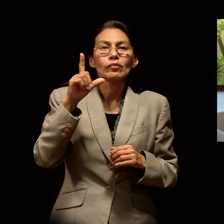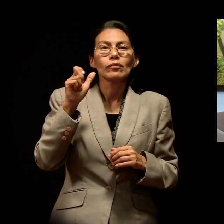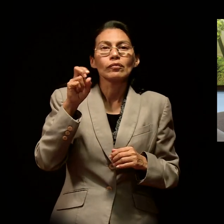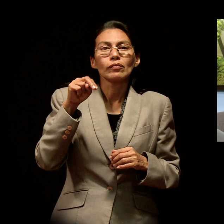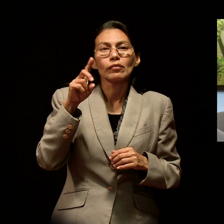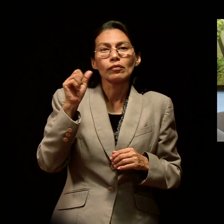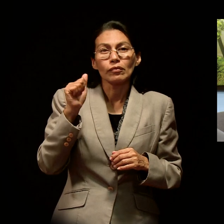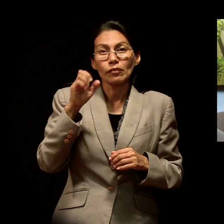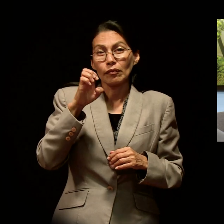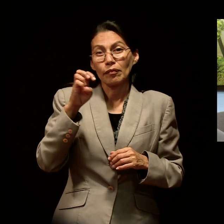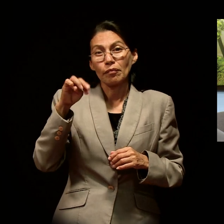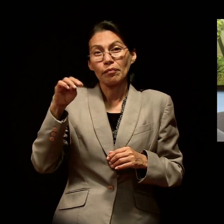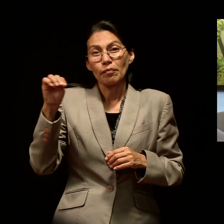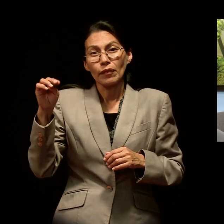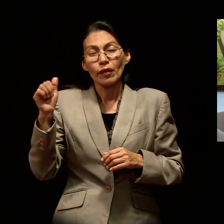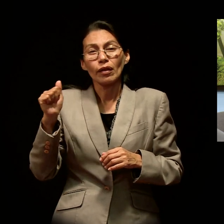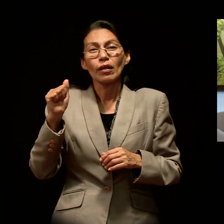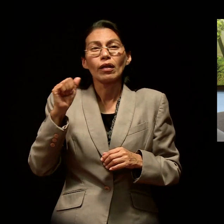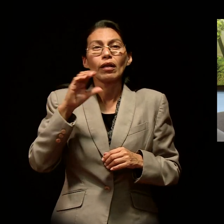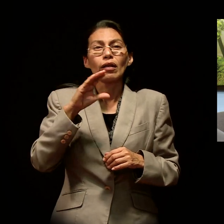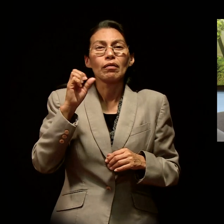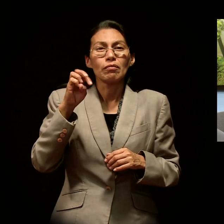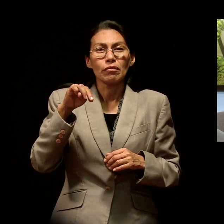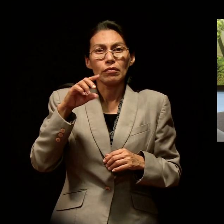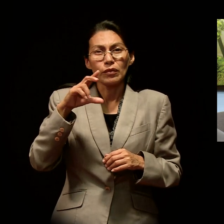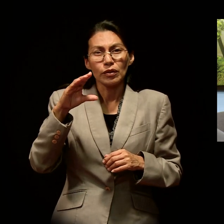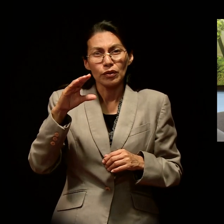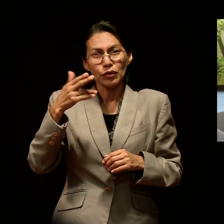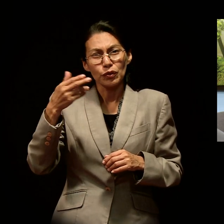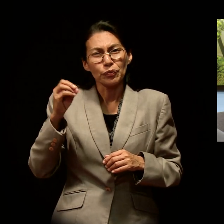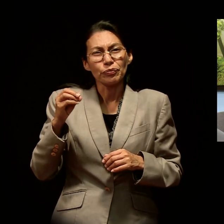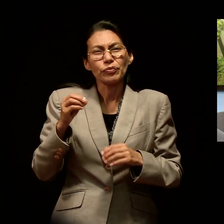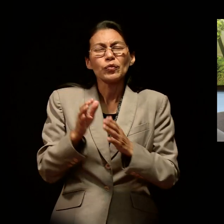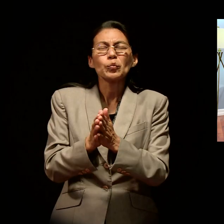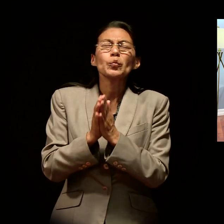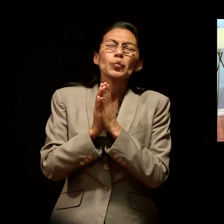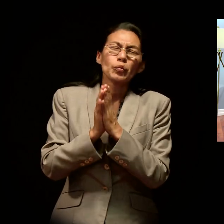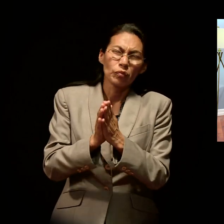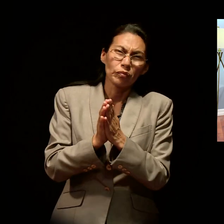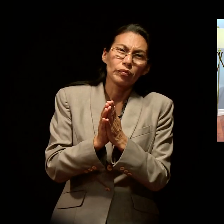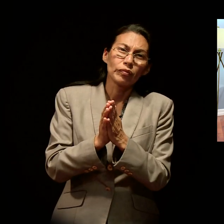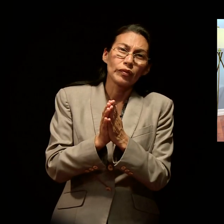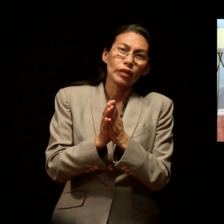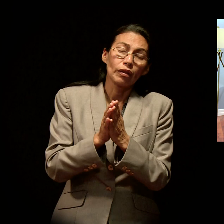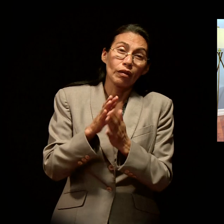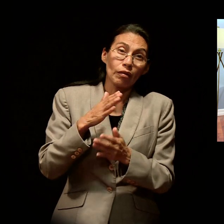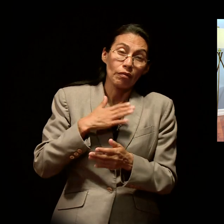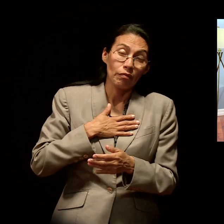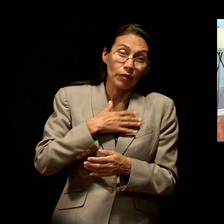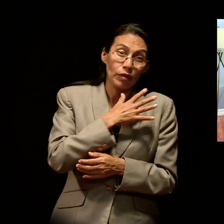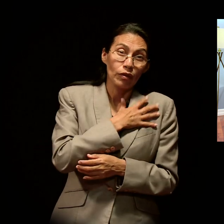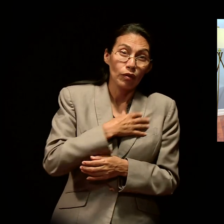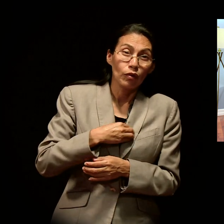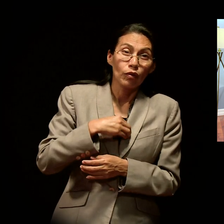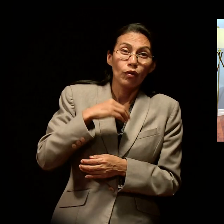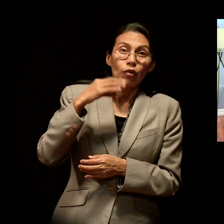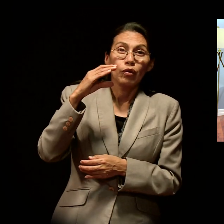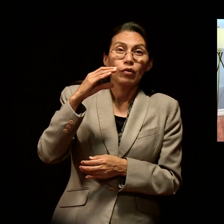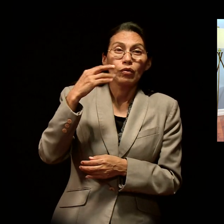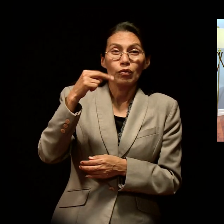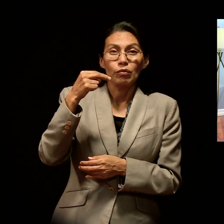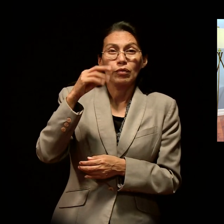Claro que sí dales Yolanda Emma Camacho por favor